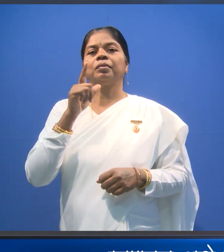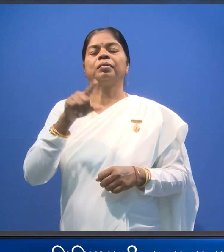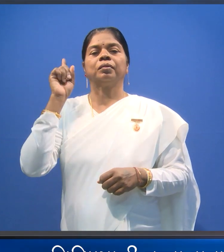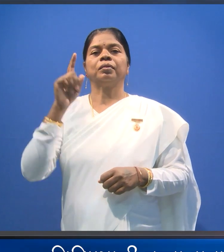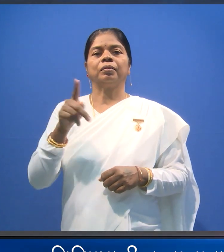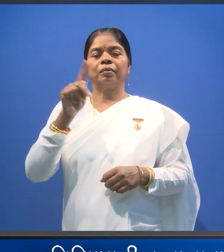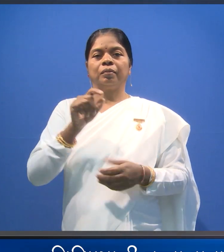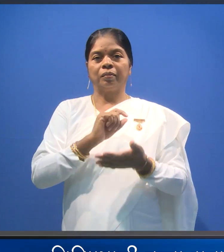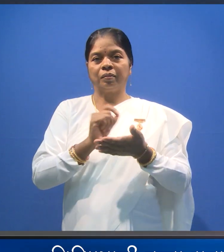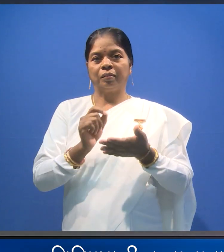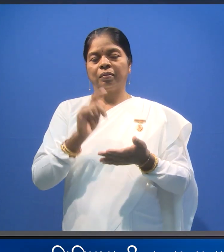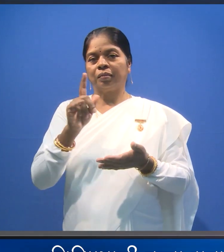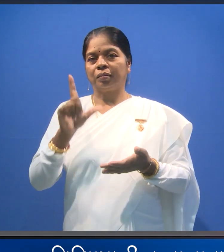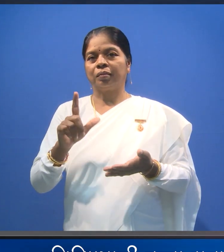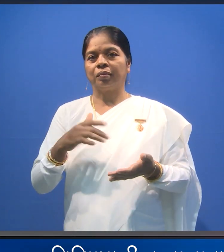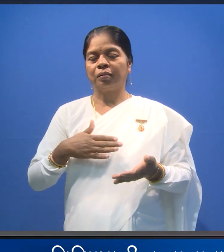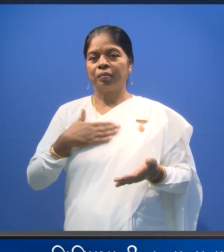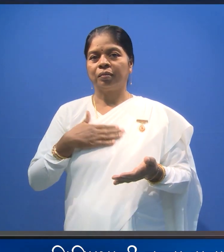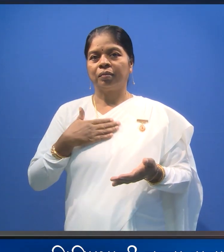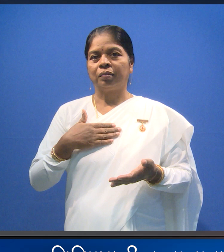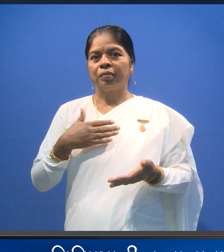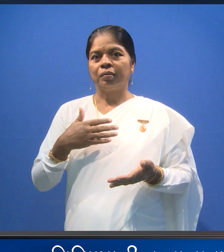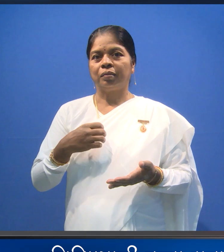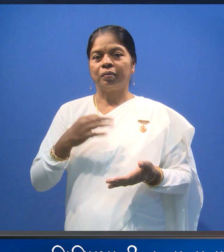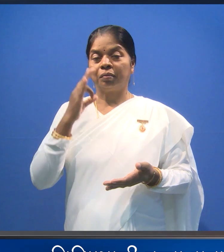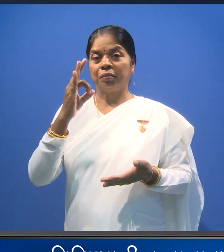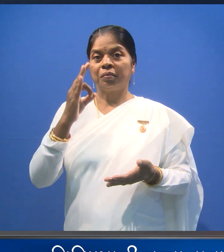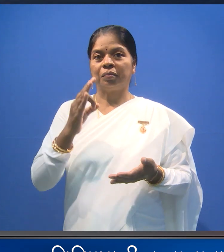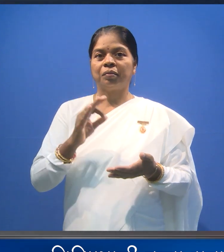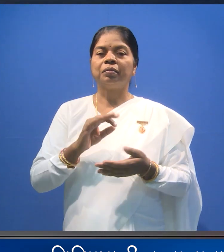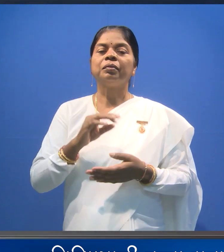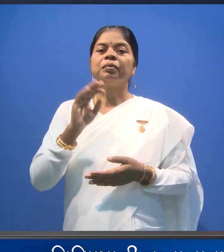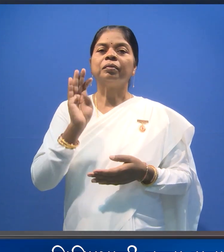की लिहिण्याची कला मनुष्याला निपुण बनवते.